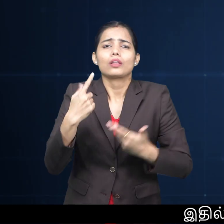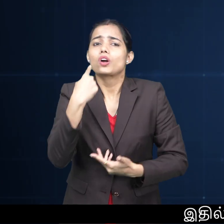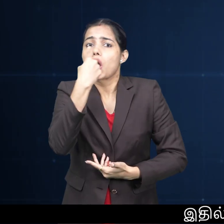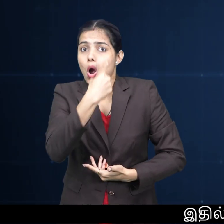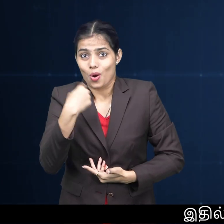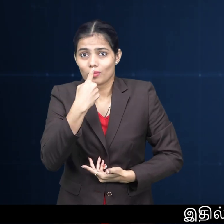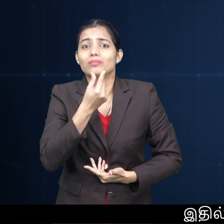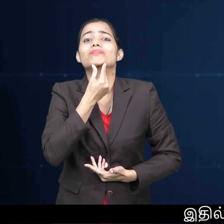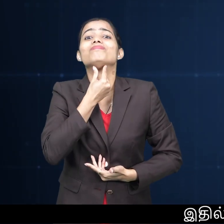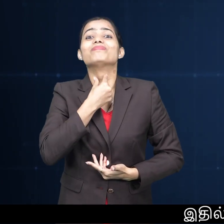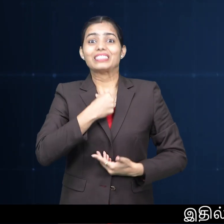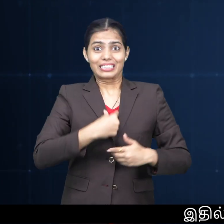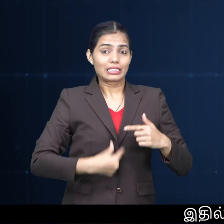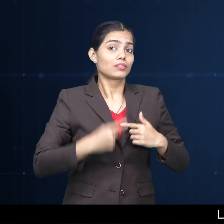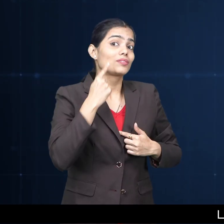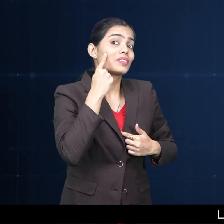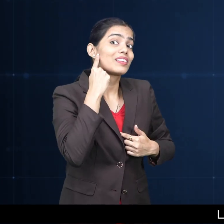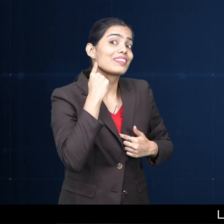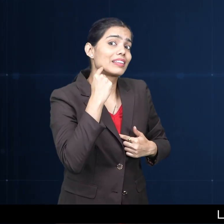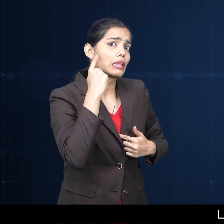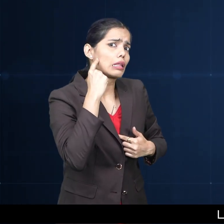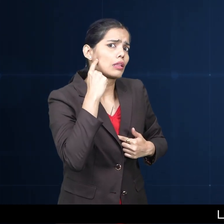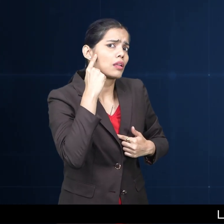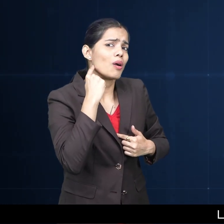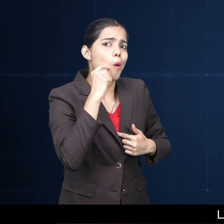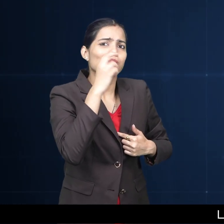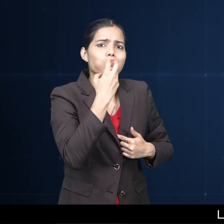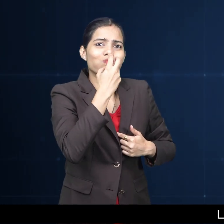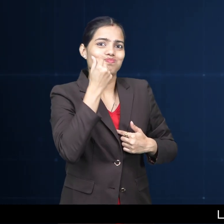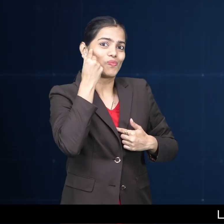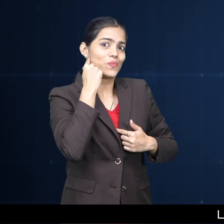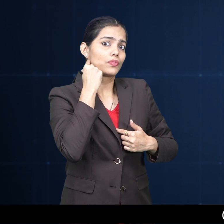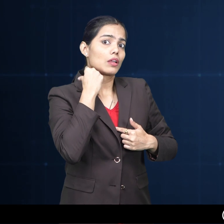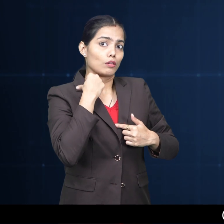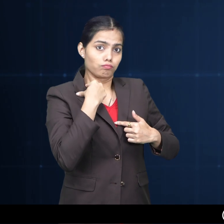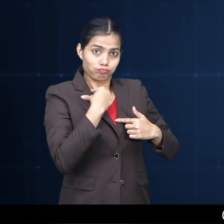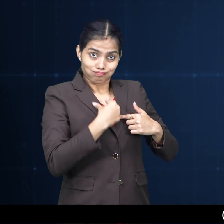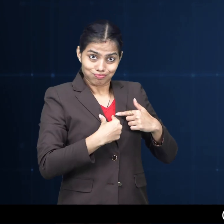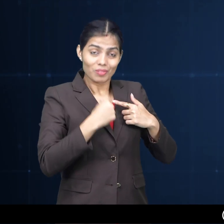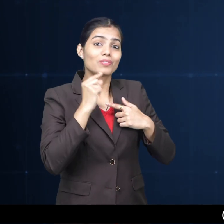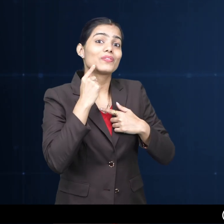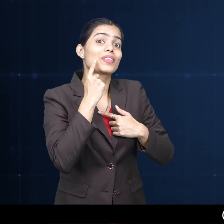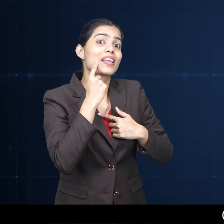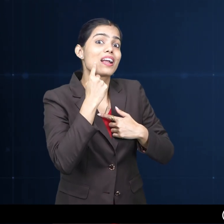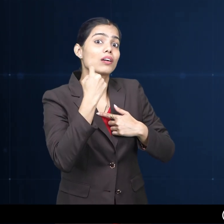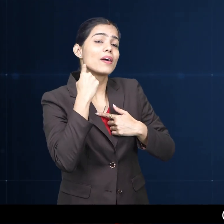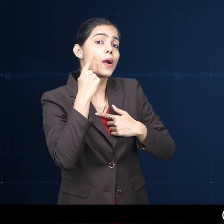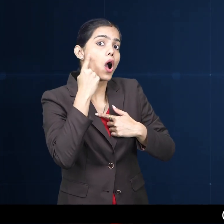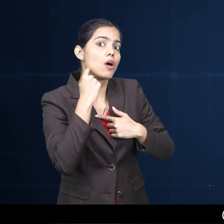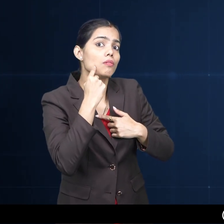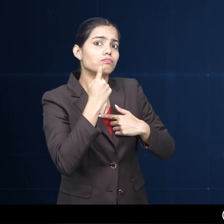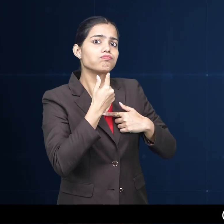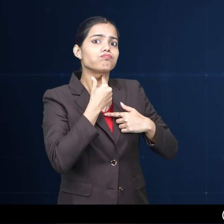இதில் வாய், தொடர்குறி, வாய் வழி குழி, தொடர்குறி, தொண்டை, தொடர்குறி,